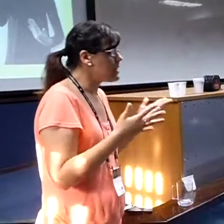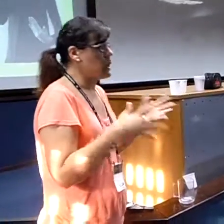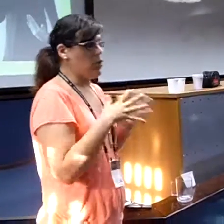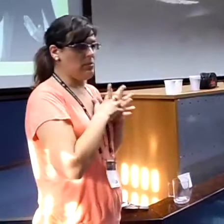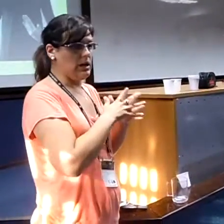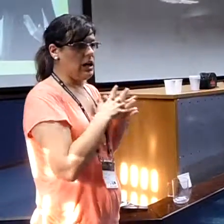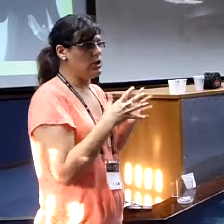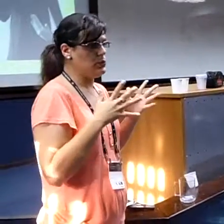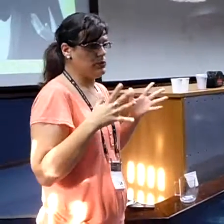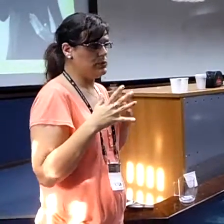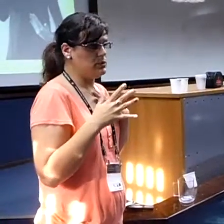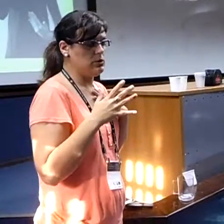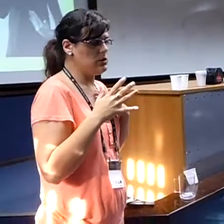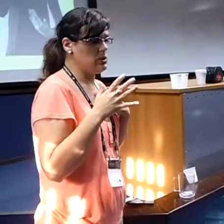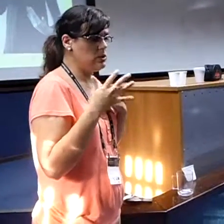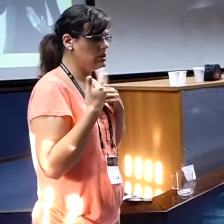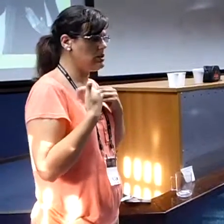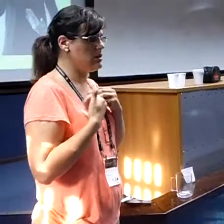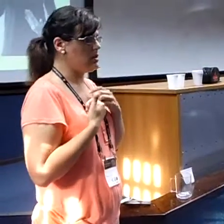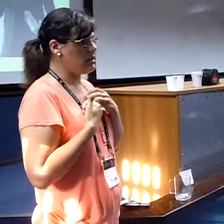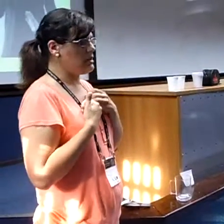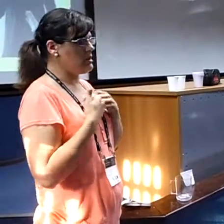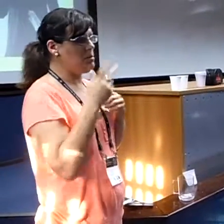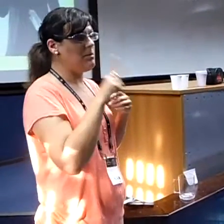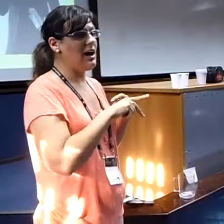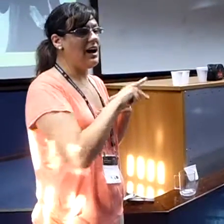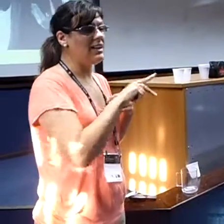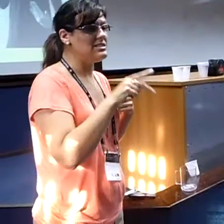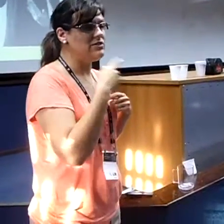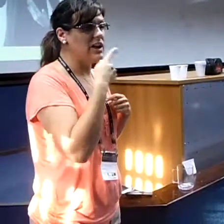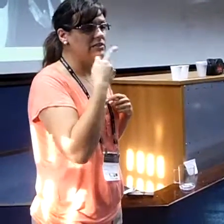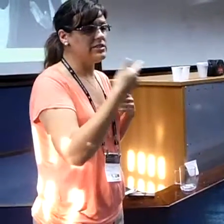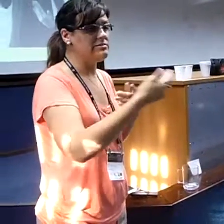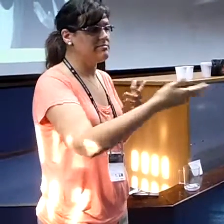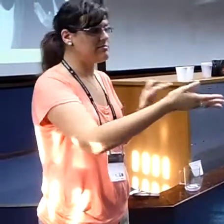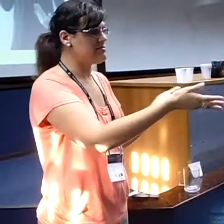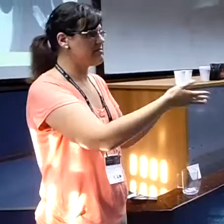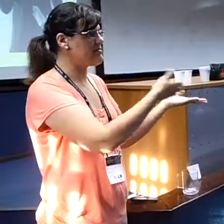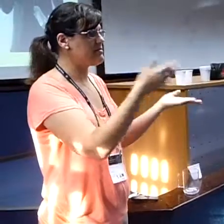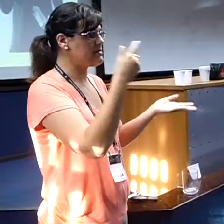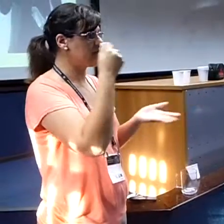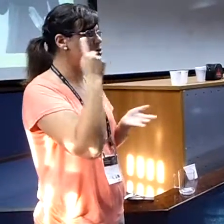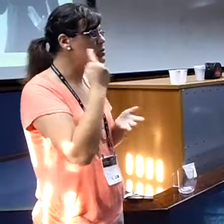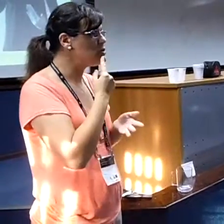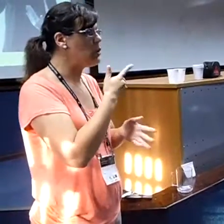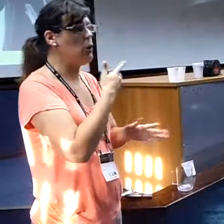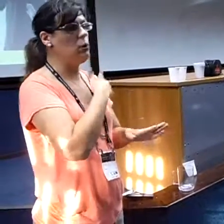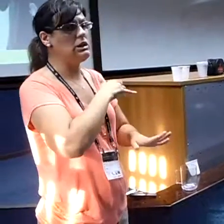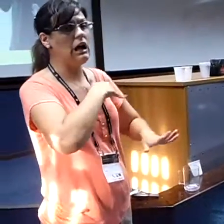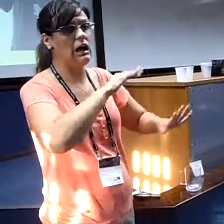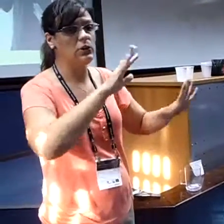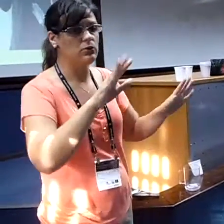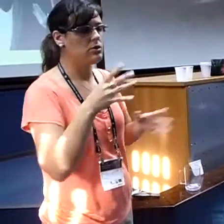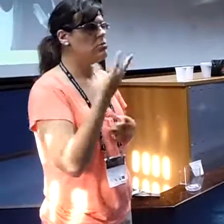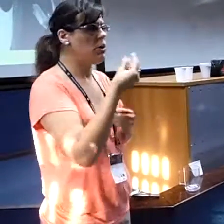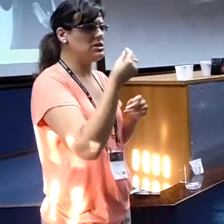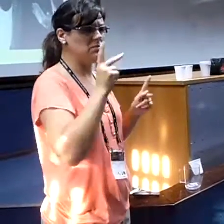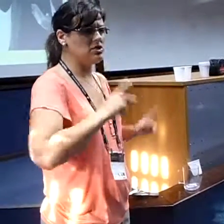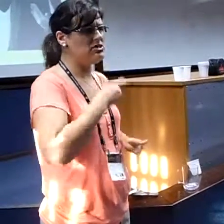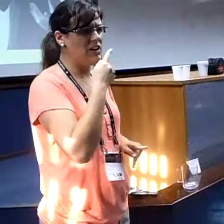mais, a inteligência é a mesma, né, mas enfim, usa outra língua. Né? A educação era muito